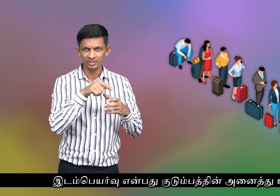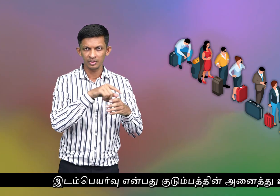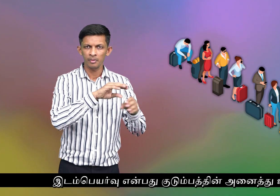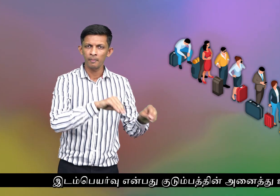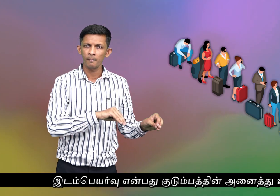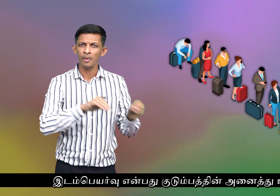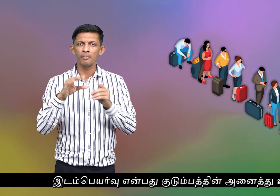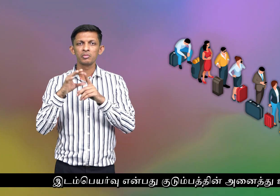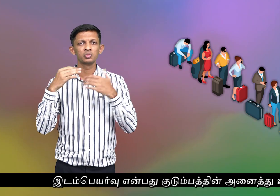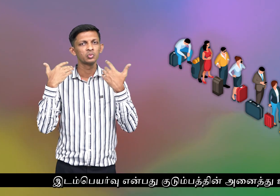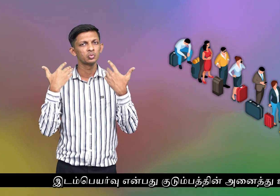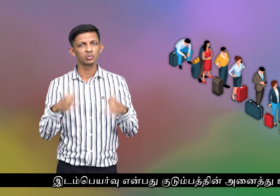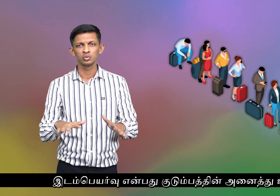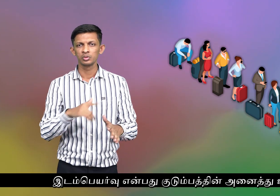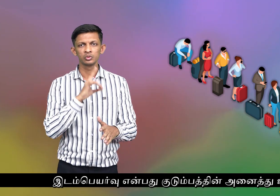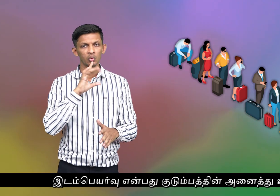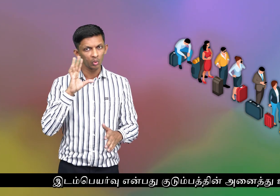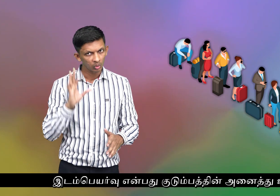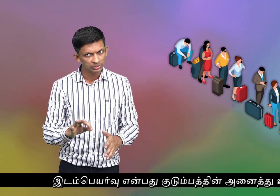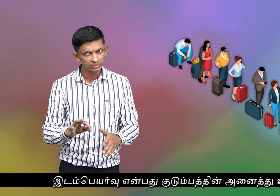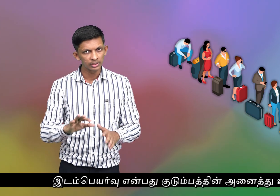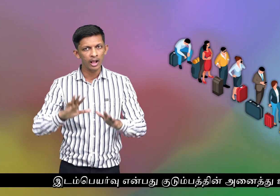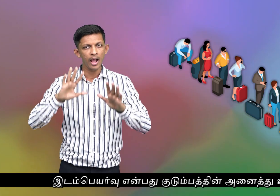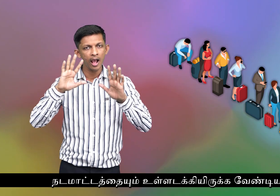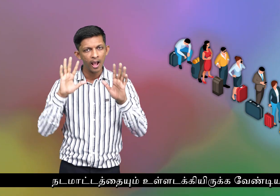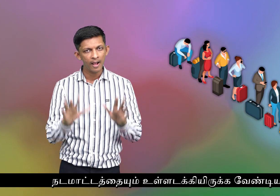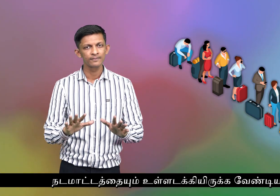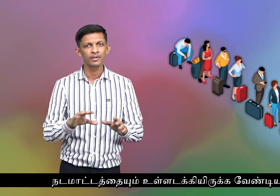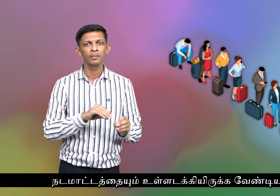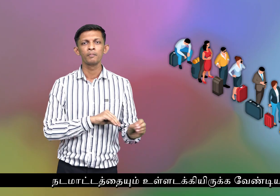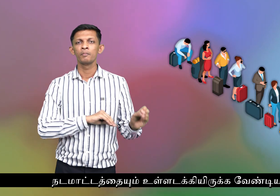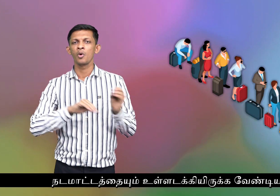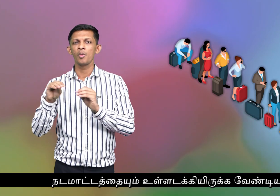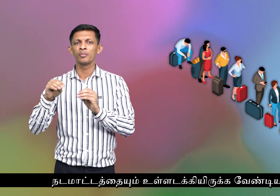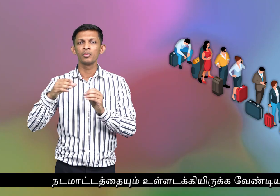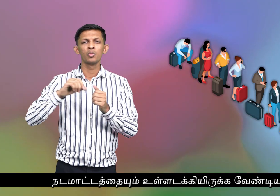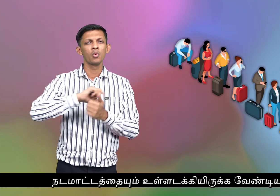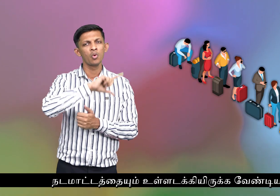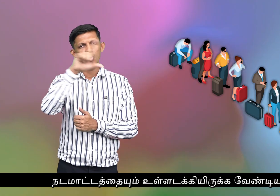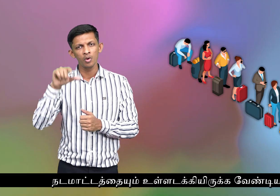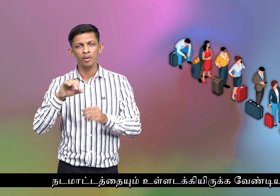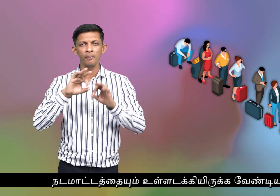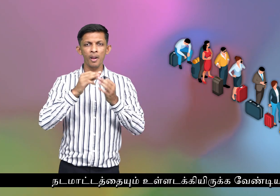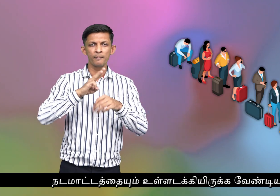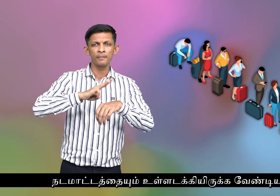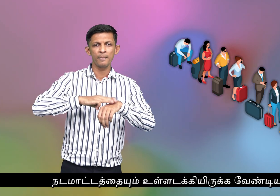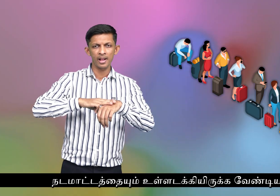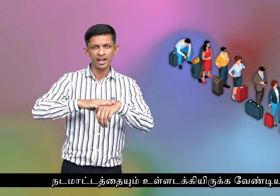இடம்பெயர்வு என்பது குடும்பத்தின் அனைத்து உறுப்பினர்களின் நடமாட்டத்தையும் உள்ளடக்கி இருக்க வேண்டிய அவசியமில்லை.